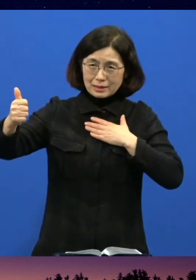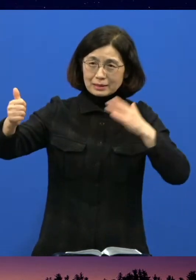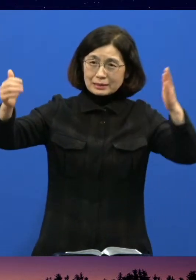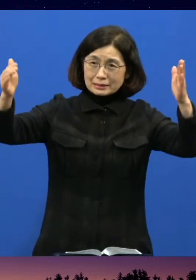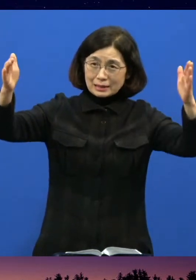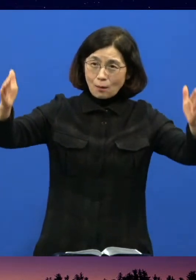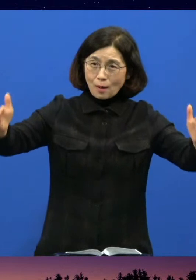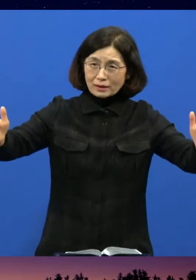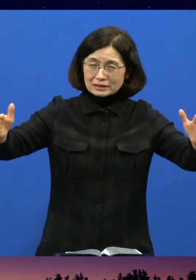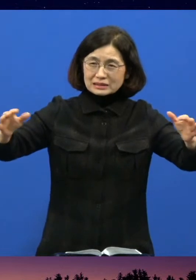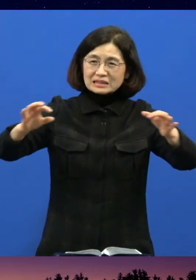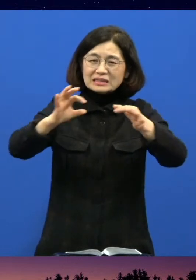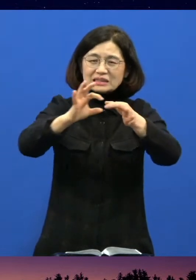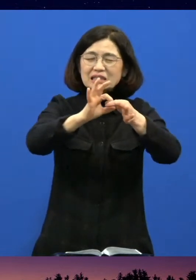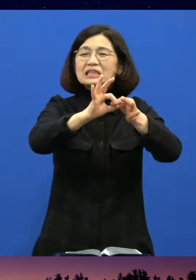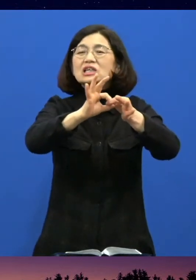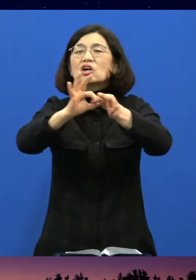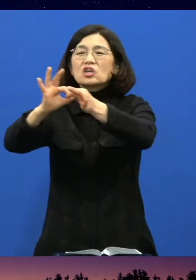거예요.